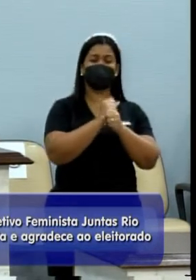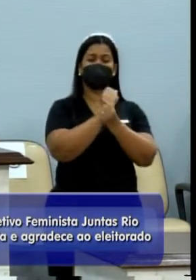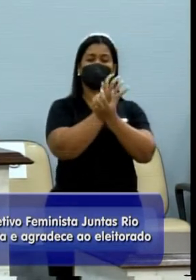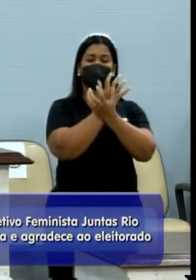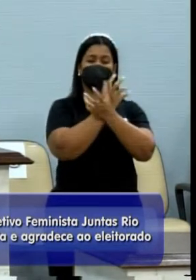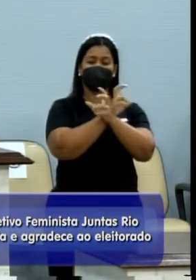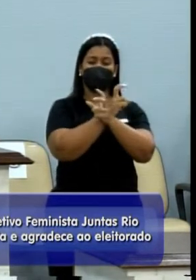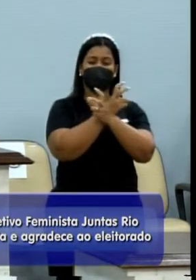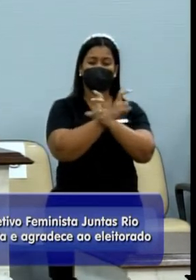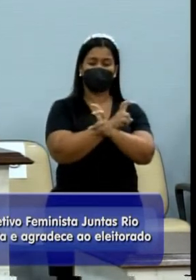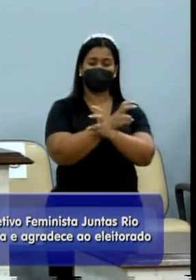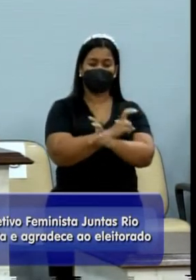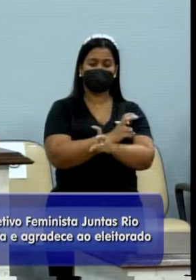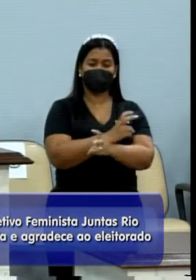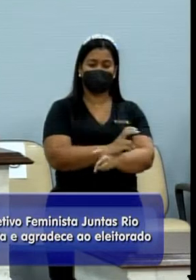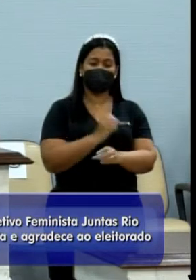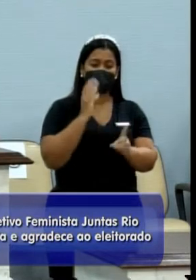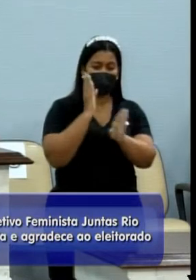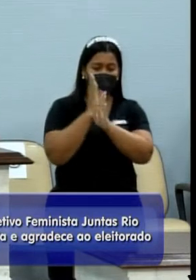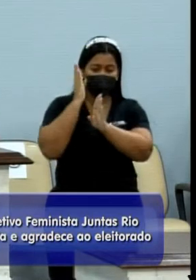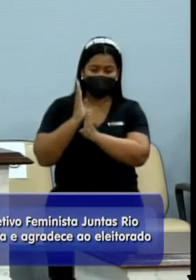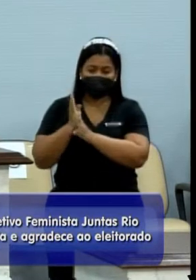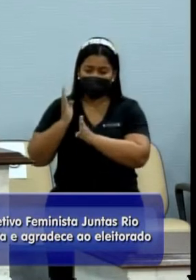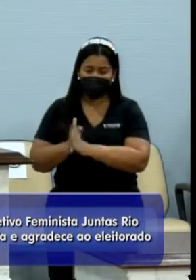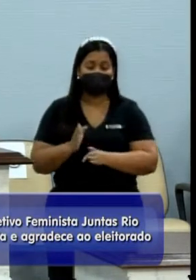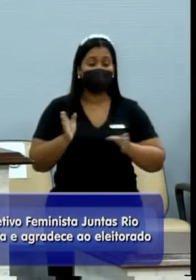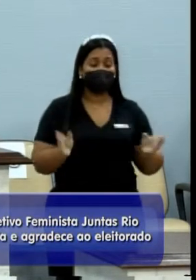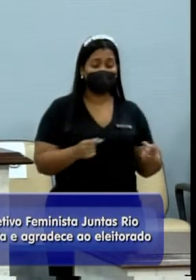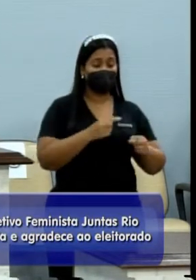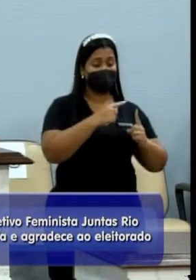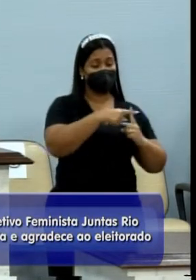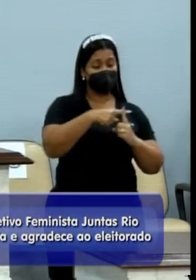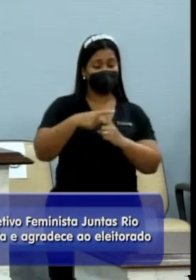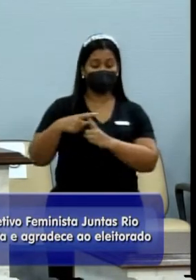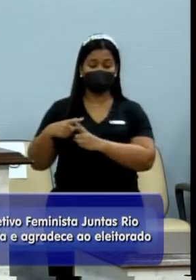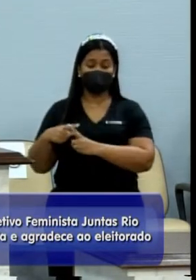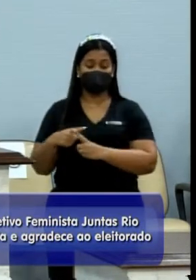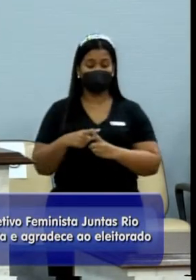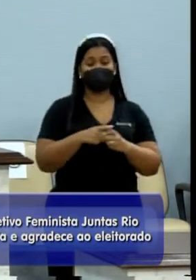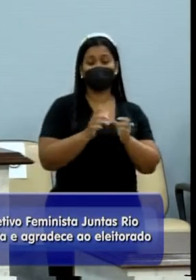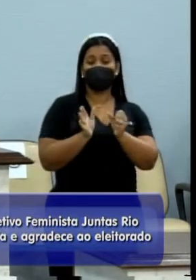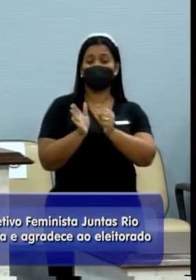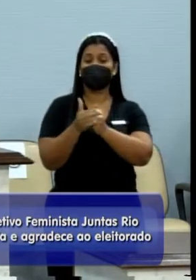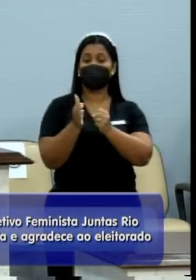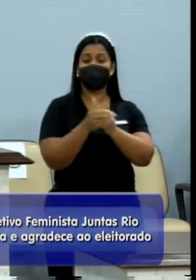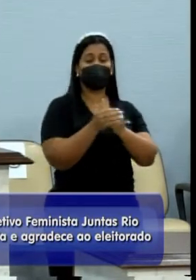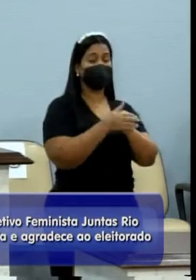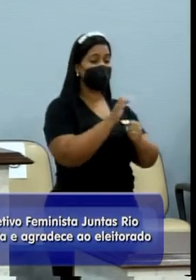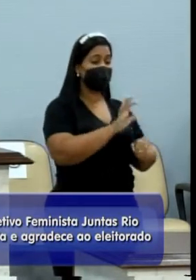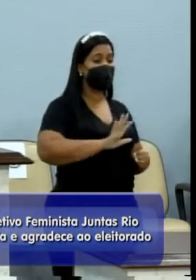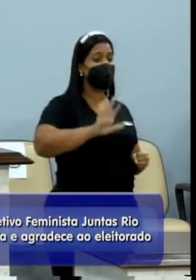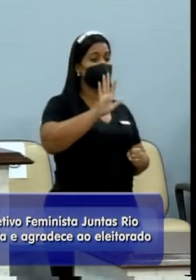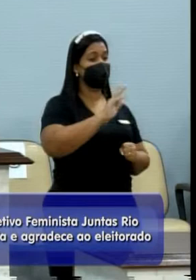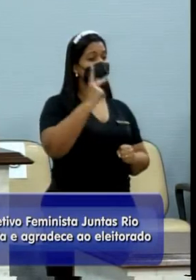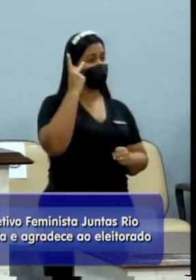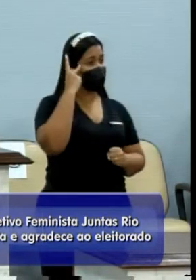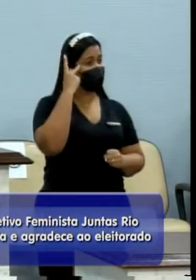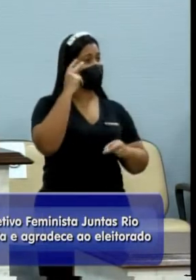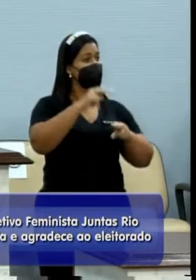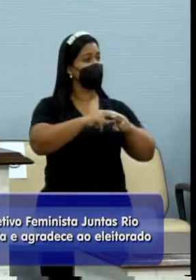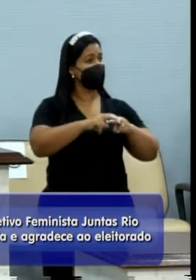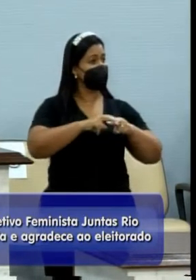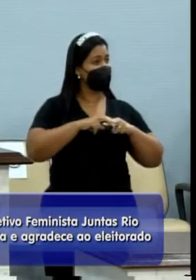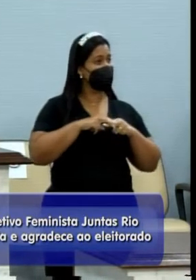ossadas foram descobertas em cemitérios clandestinos na região metropolitana de São Paulo, advindos